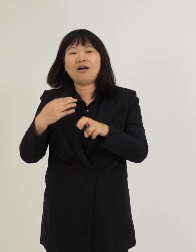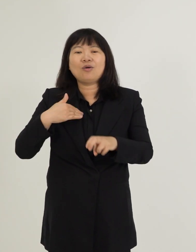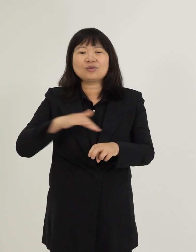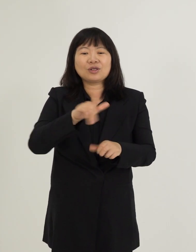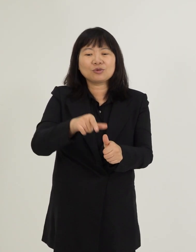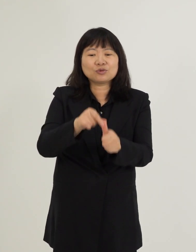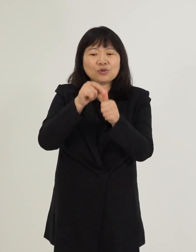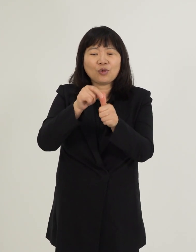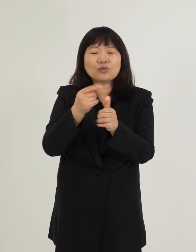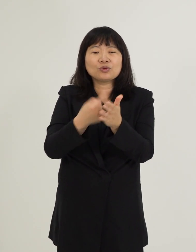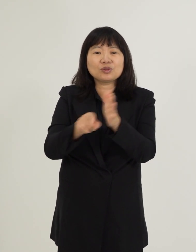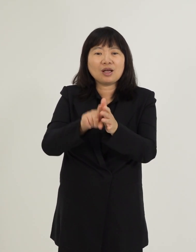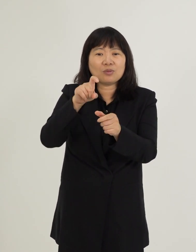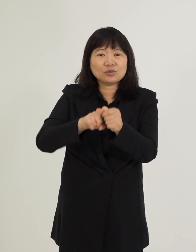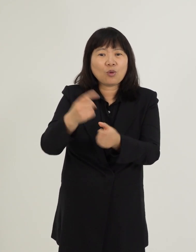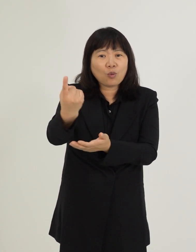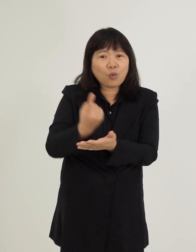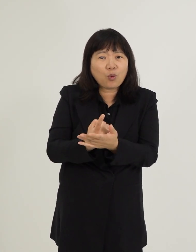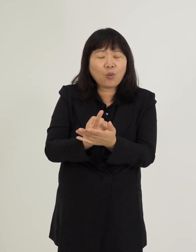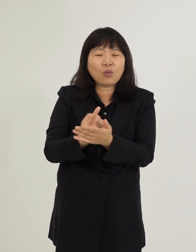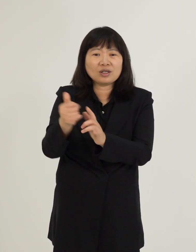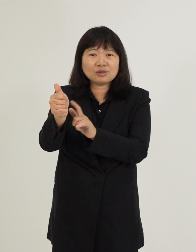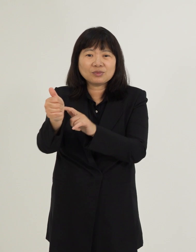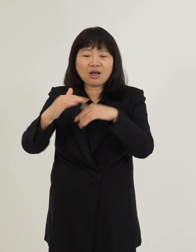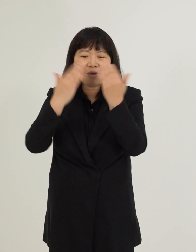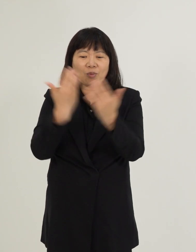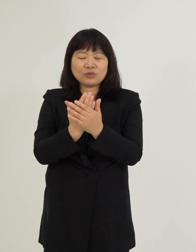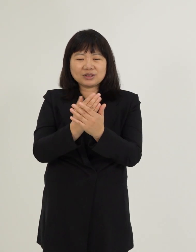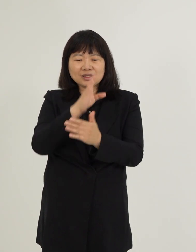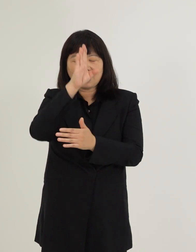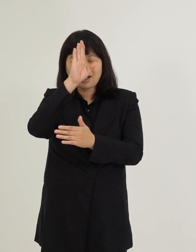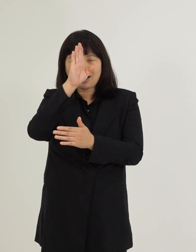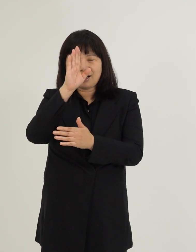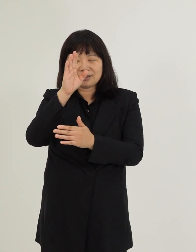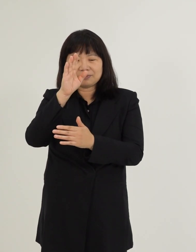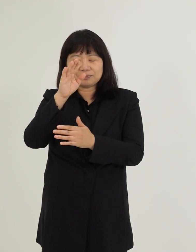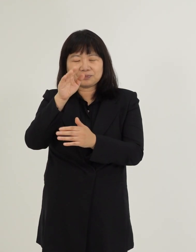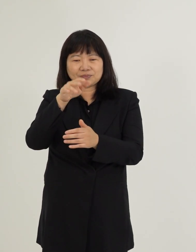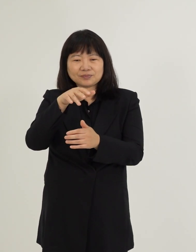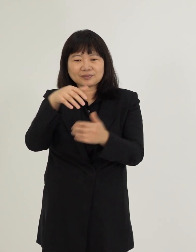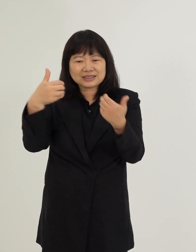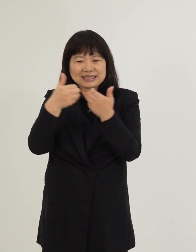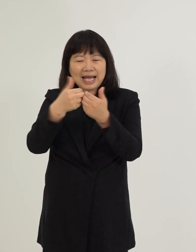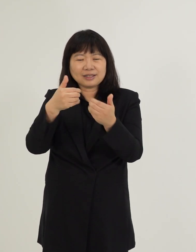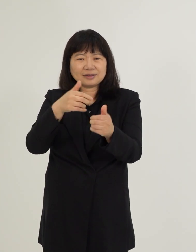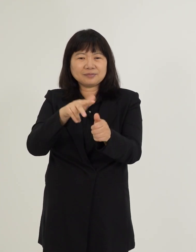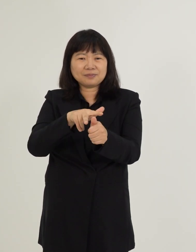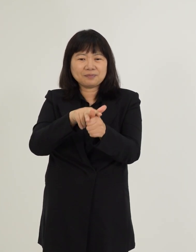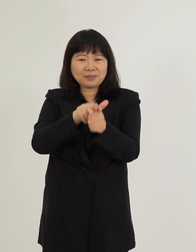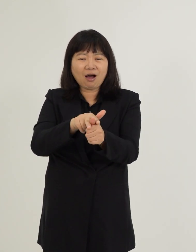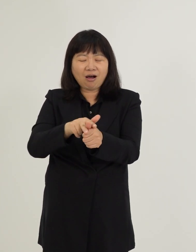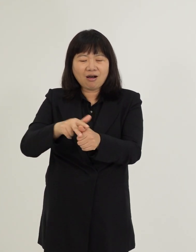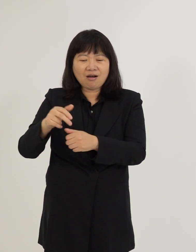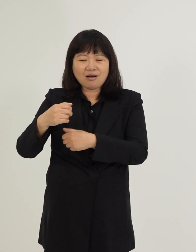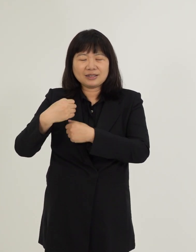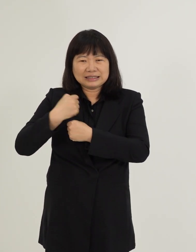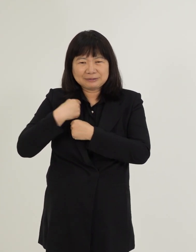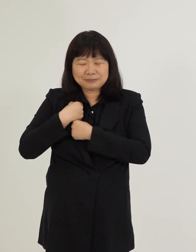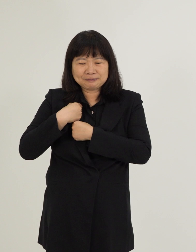우리를 구원하러 오시는 그분이 모든 병거를 무력해 만들고 그들이 손에